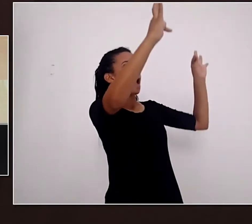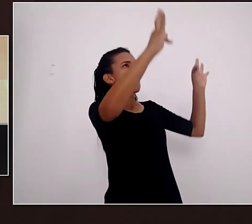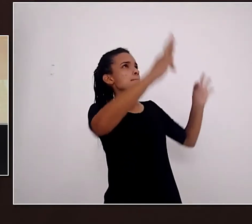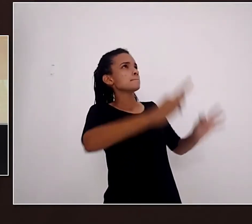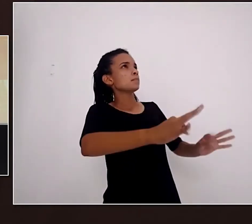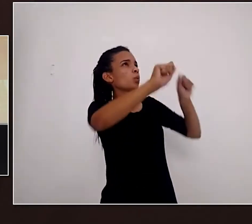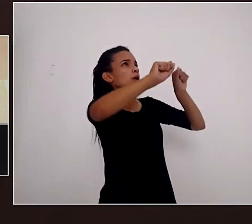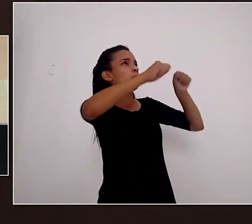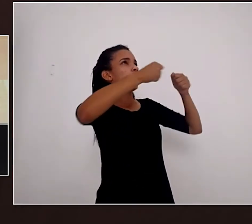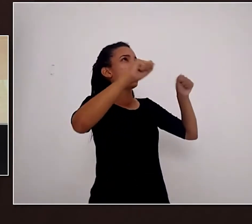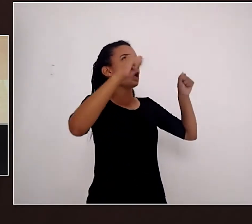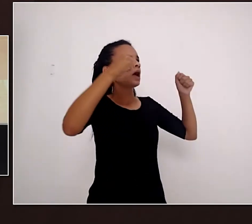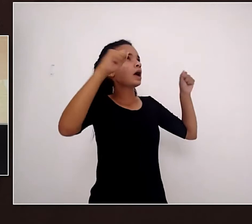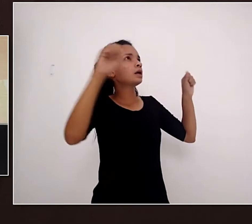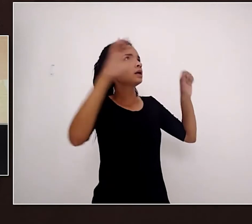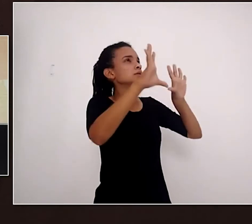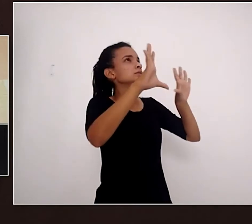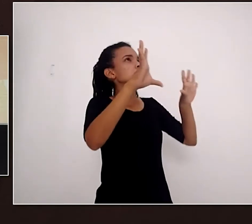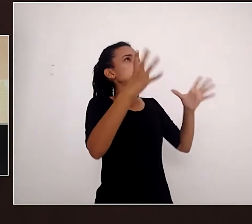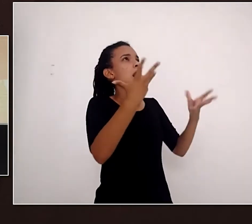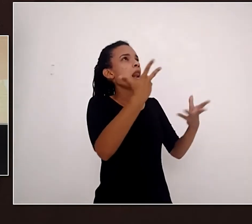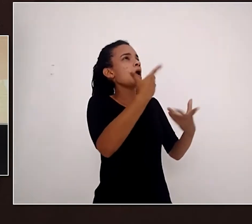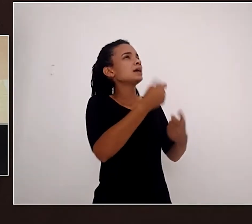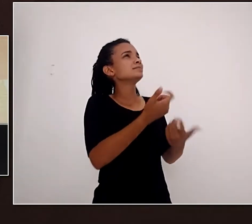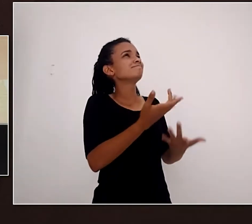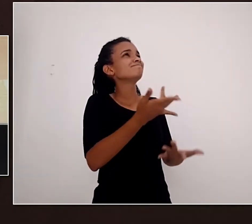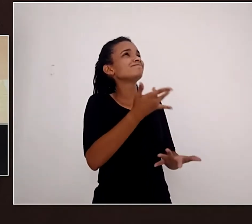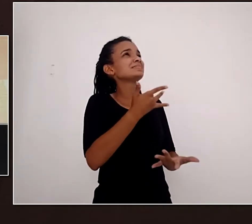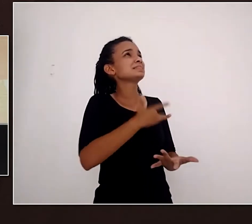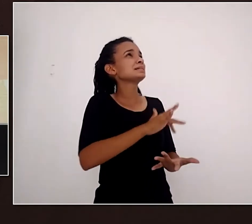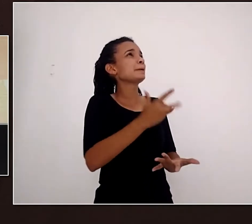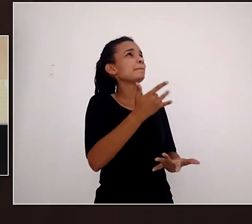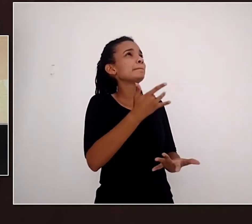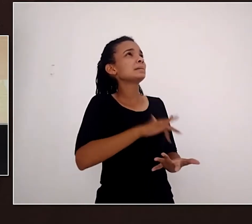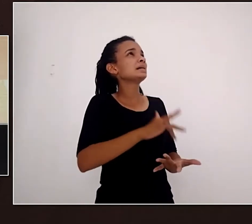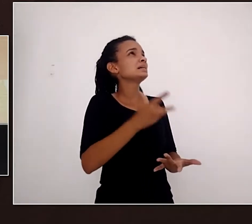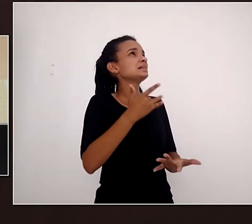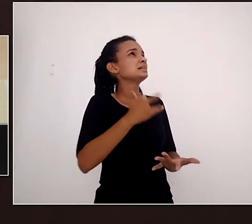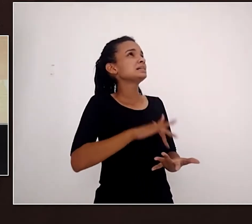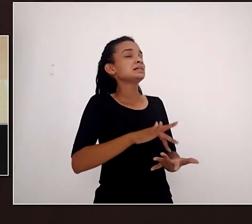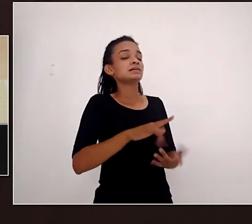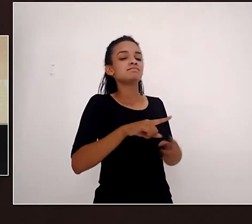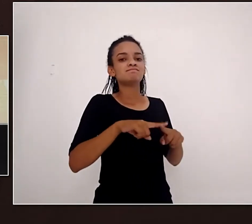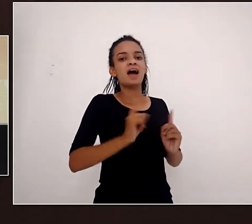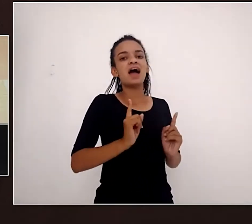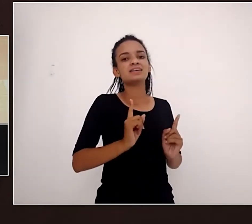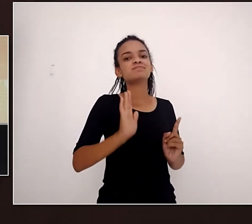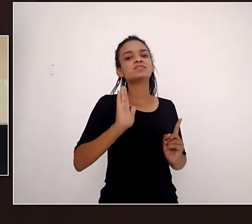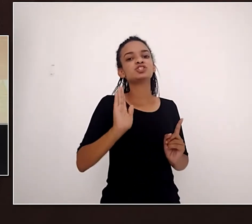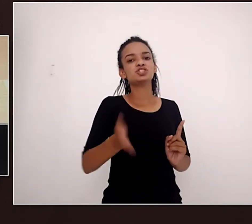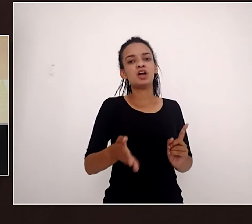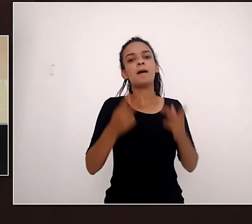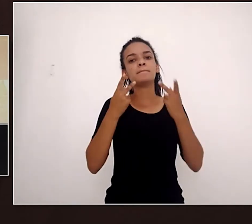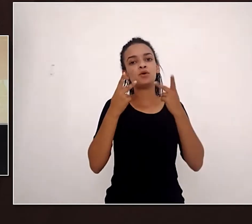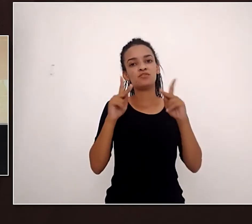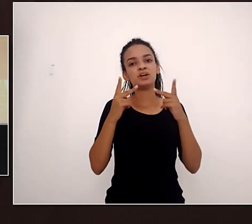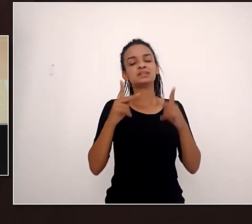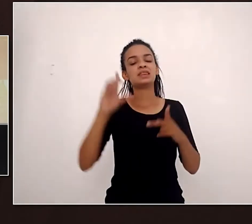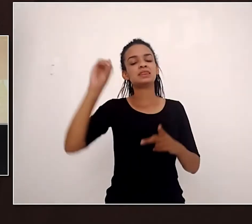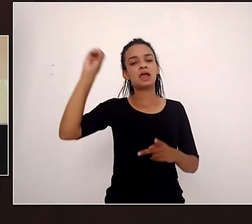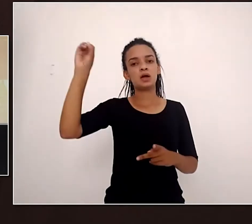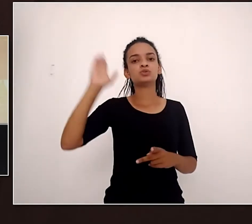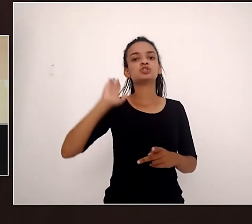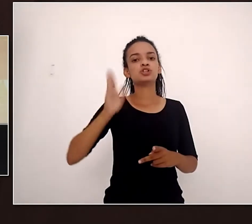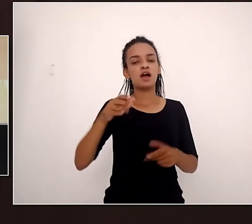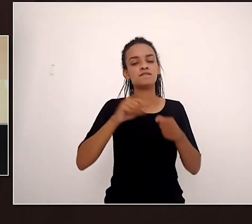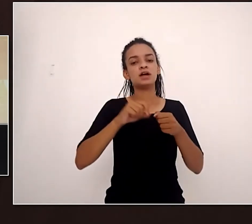coisa, dá uma pena de queimar tudo isso, mas isso estava já determinado por Deus. Sabia